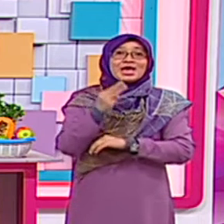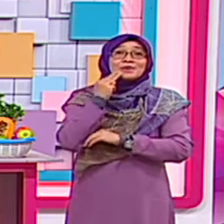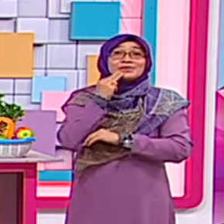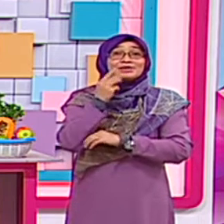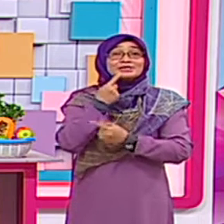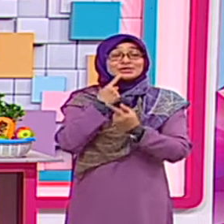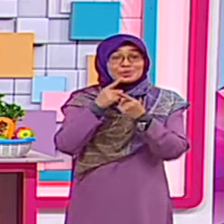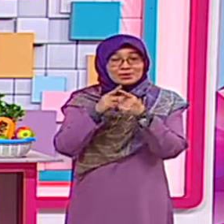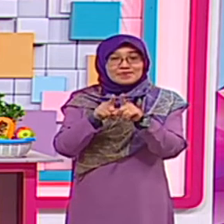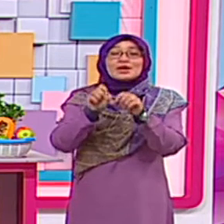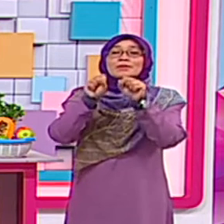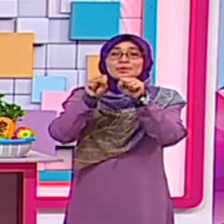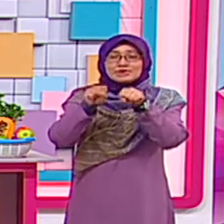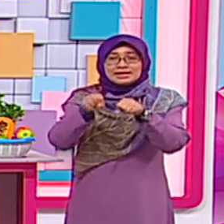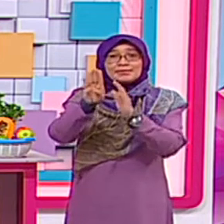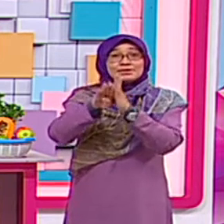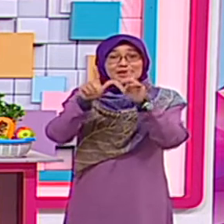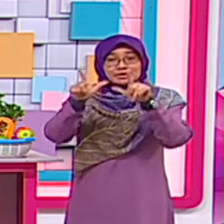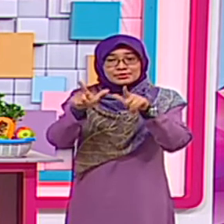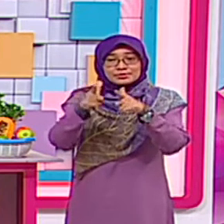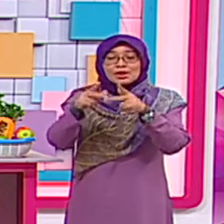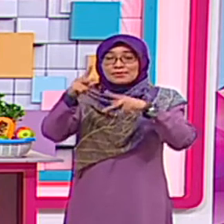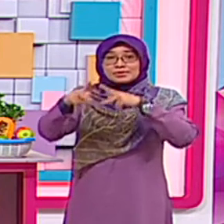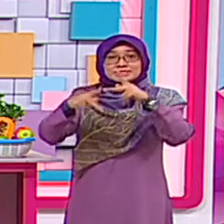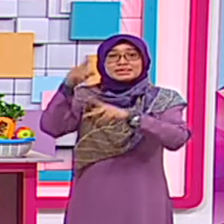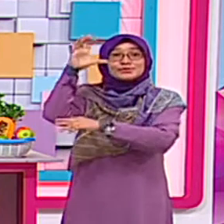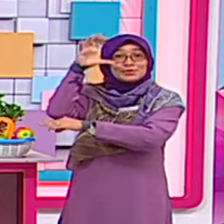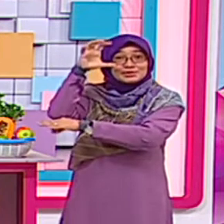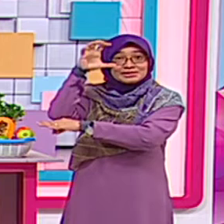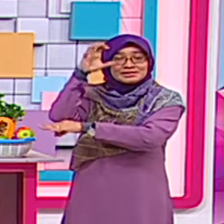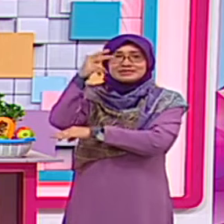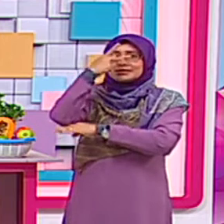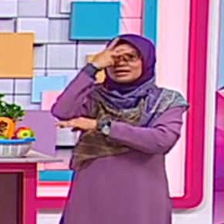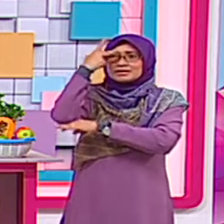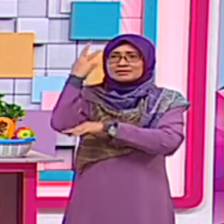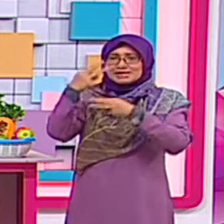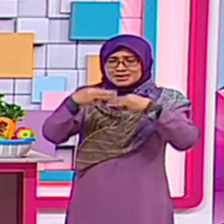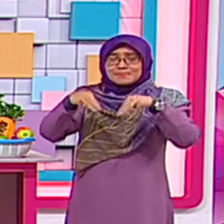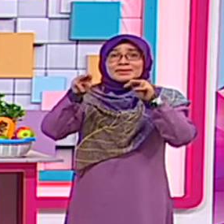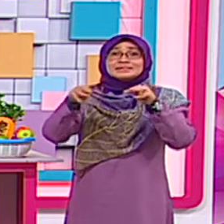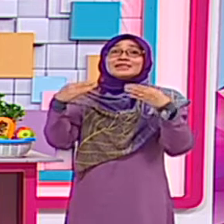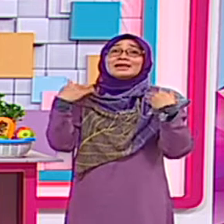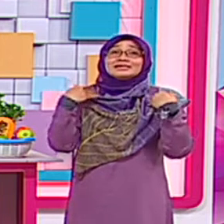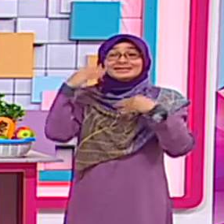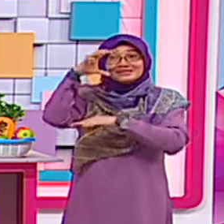Mira Jawa boleh berlaku proses fotosintesis kerana masih ada